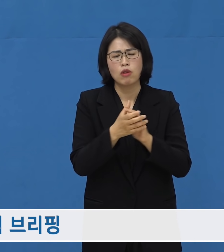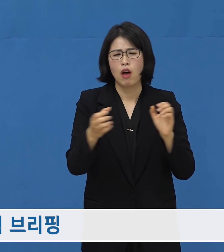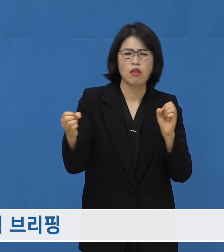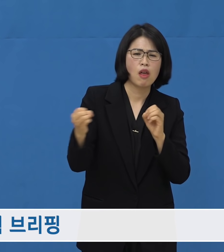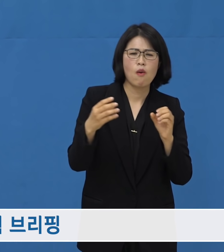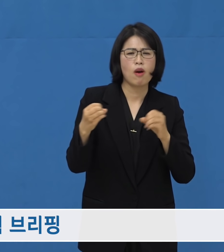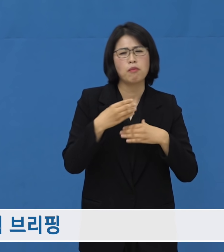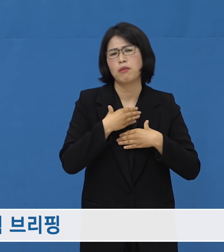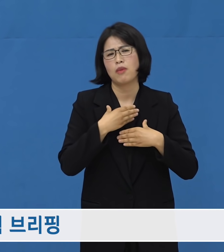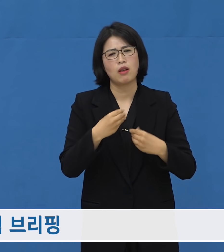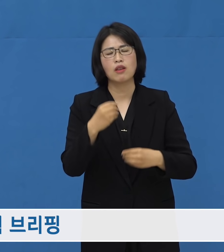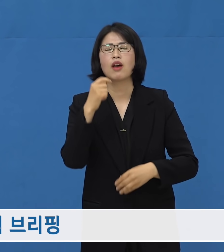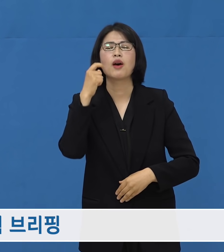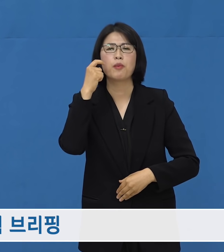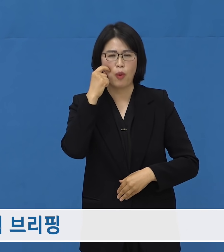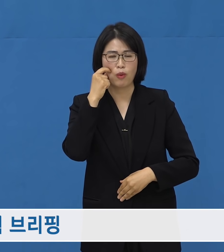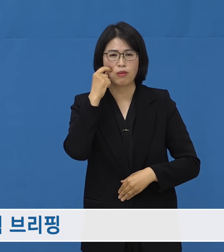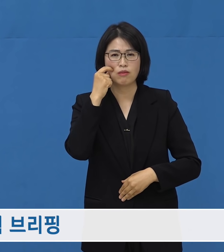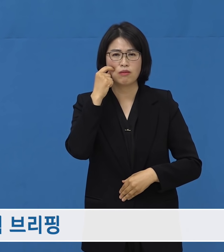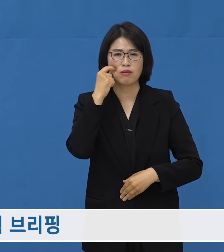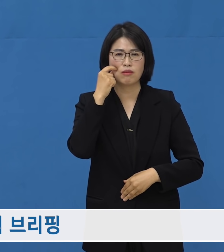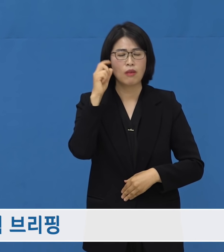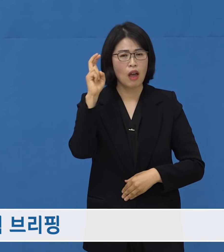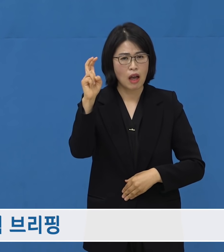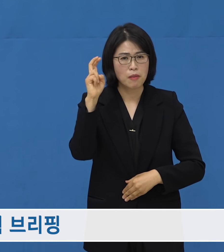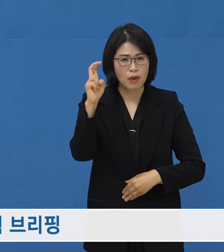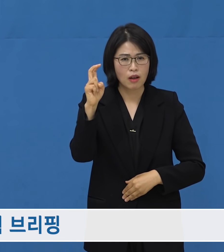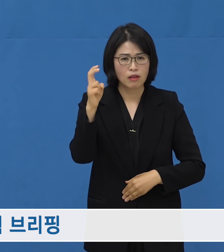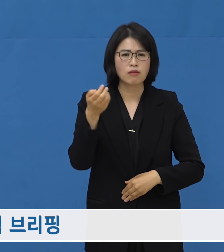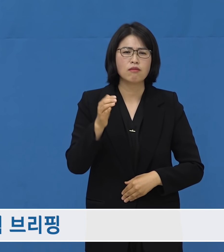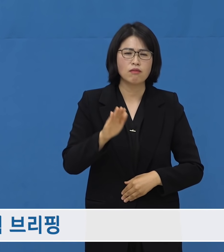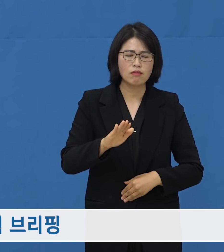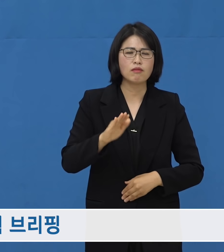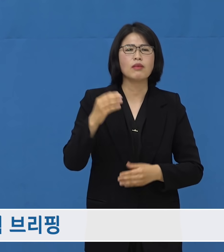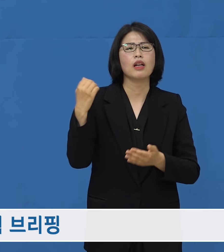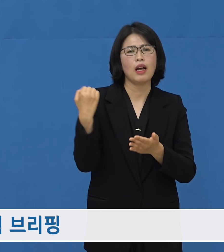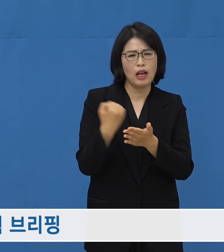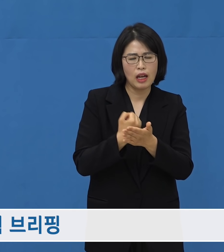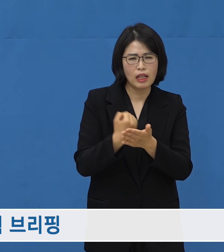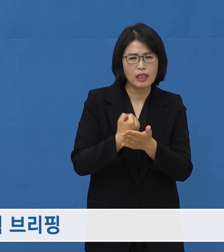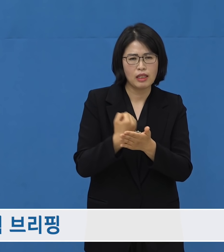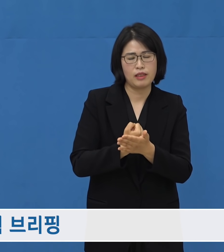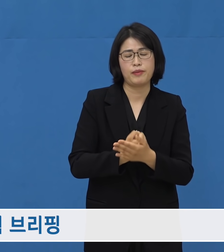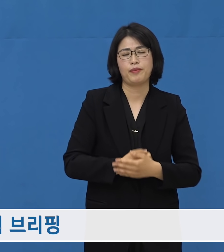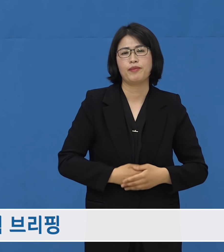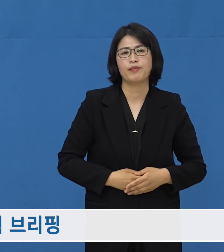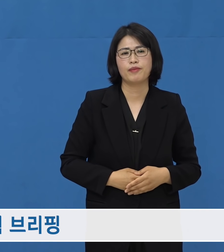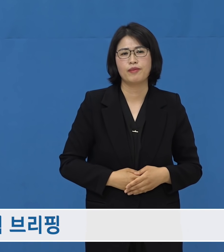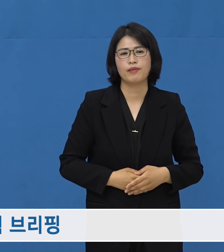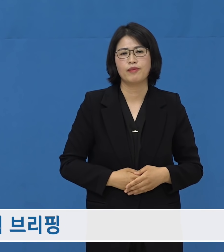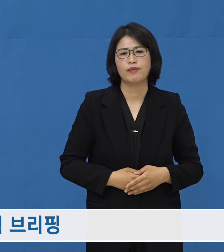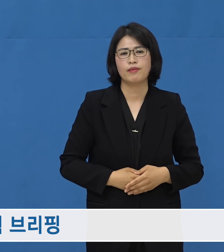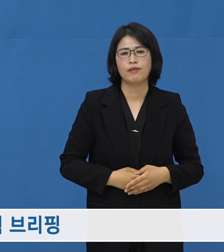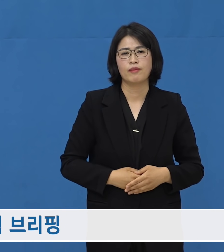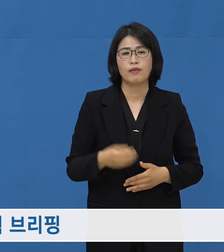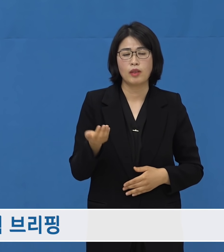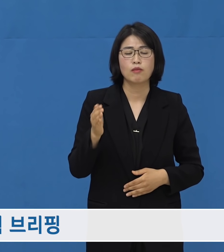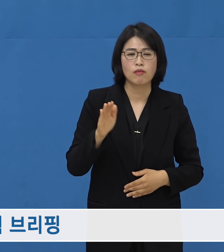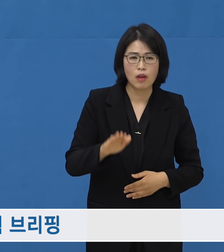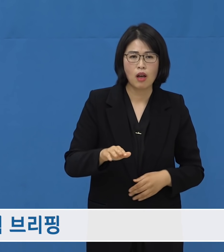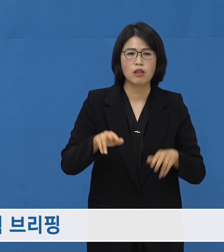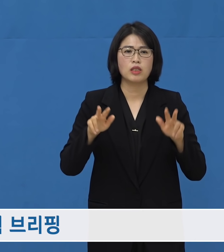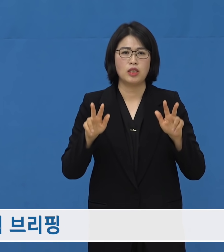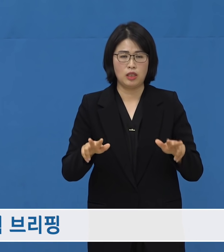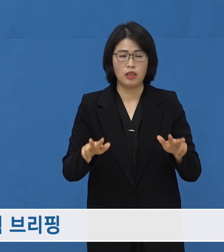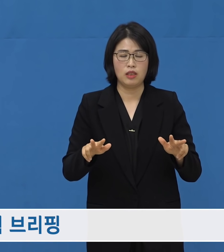수도 없을지 모릅니다. 그런 현실이 무척 안타깝기 그지없습니다. 하지만